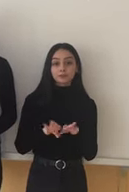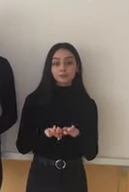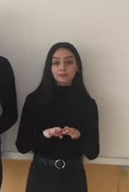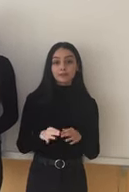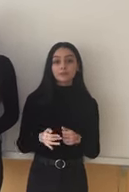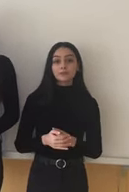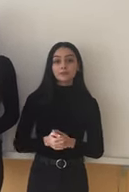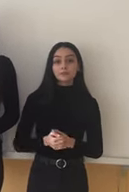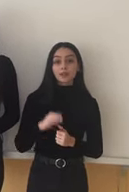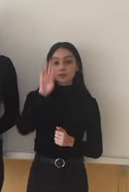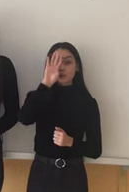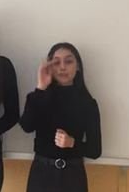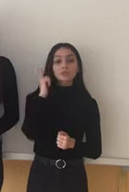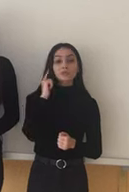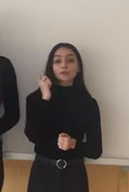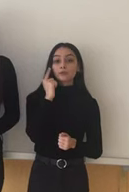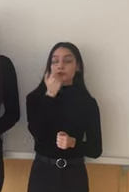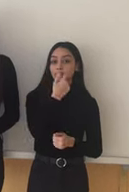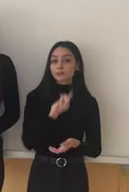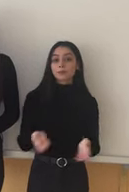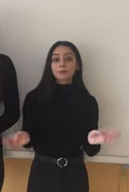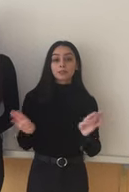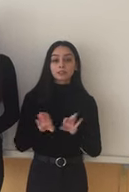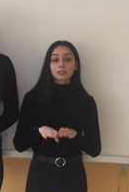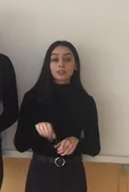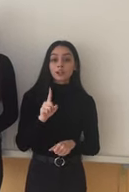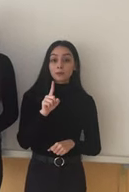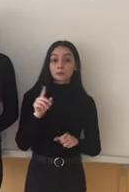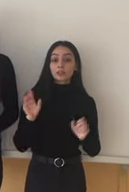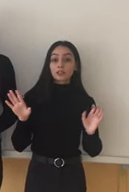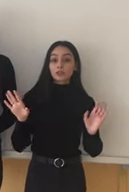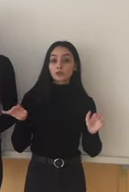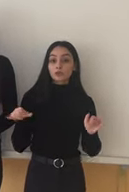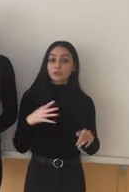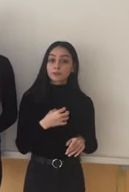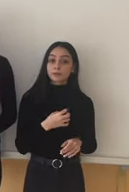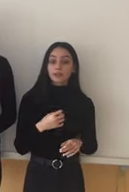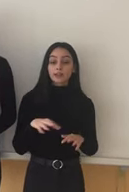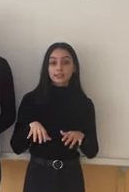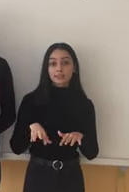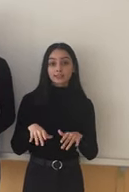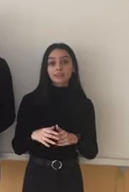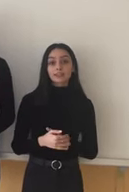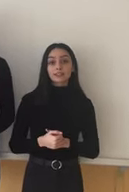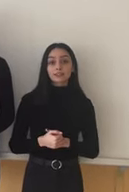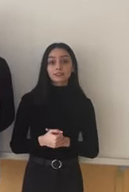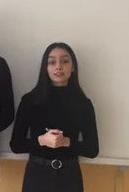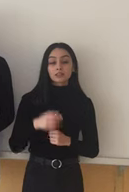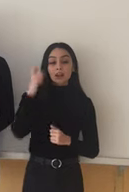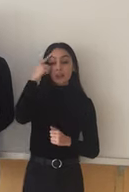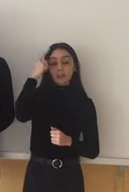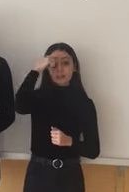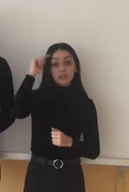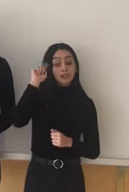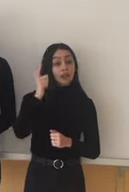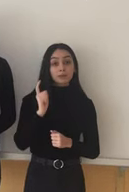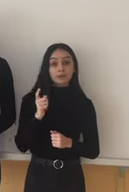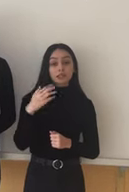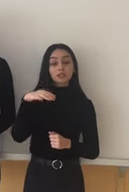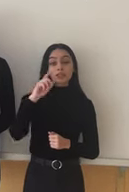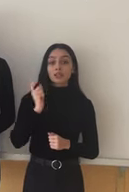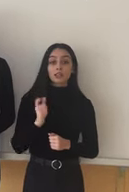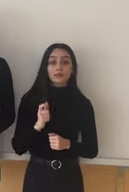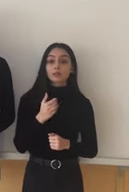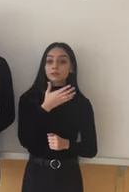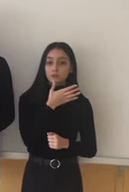kapalı. İstanbul'u dinliyorum gözlerim kapalı. Bir kuş çırpınıyor eteklerinde. Alnı sıcak